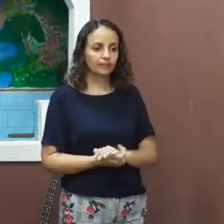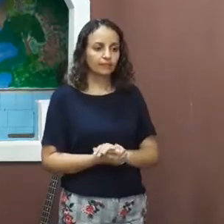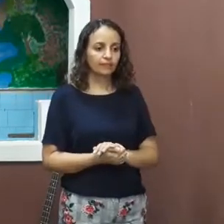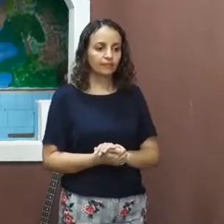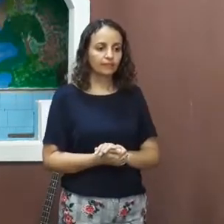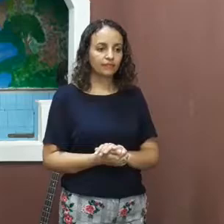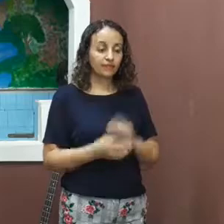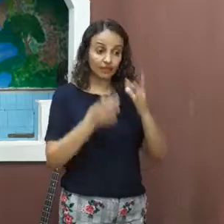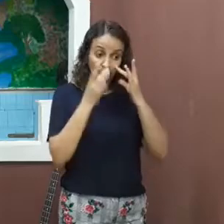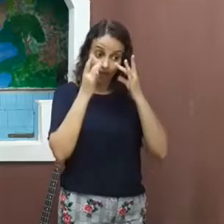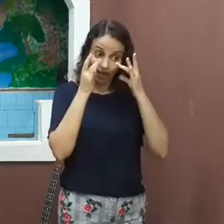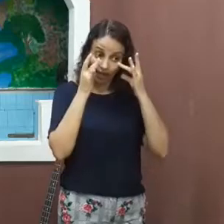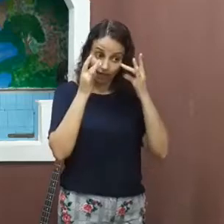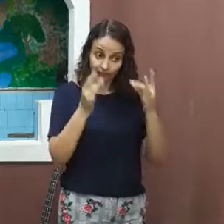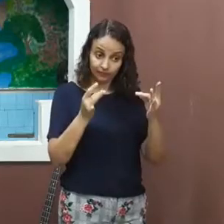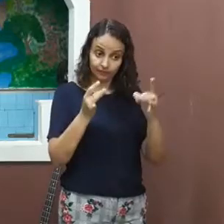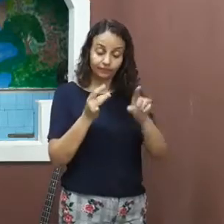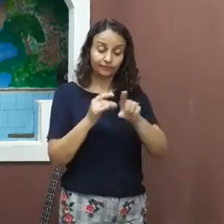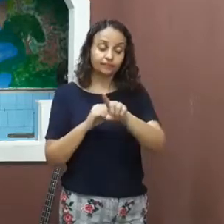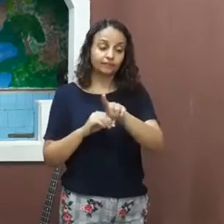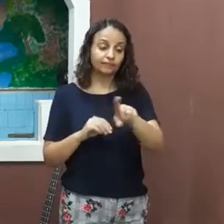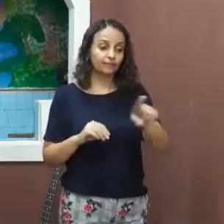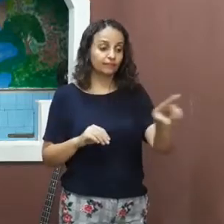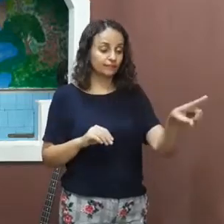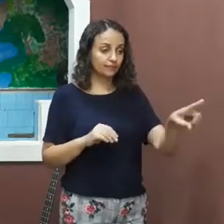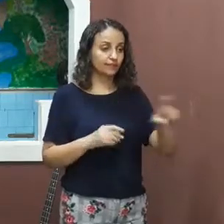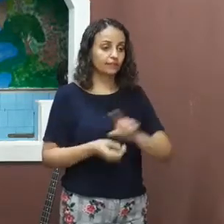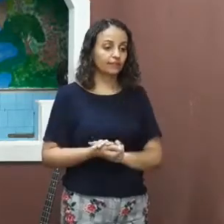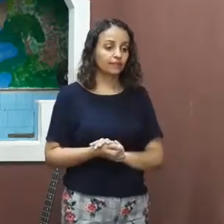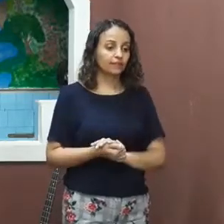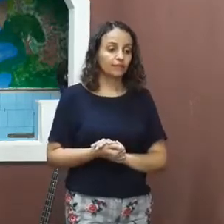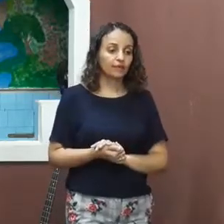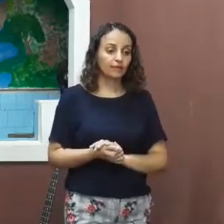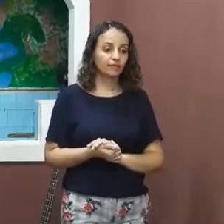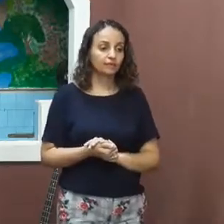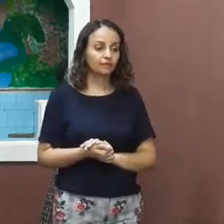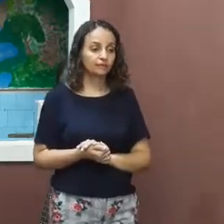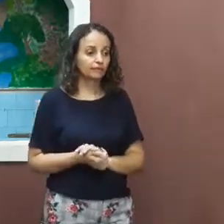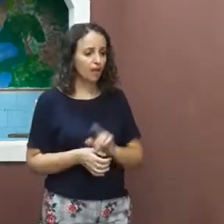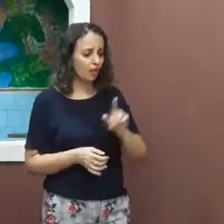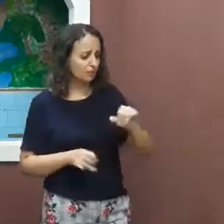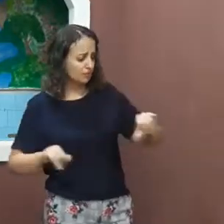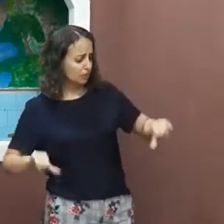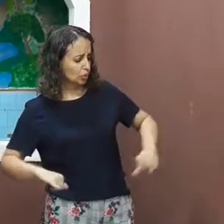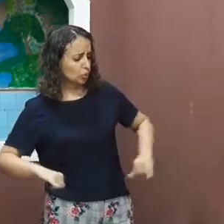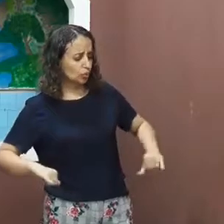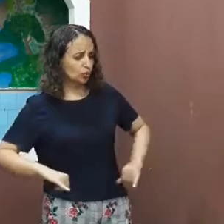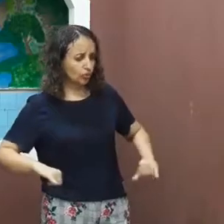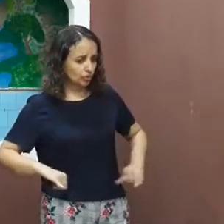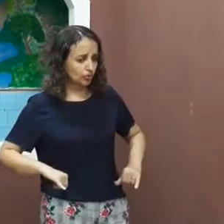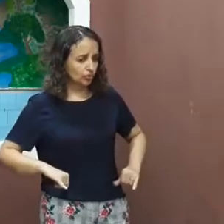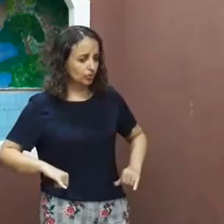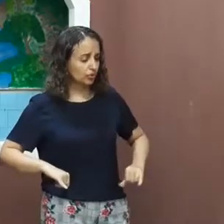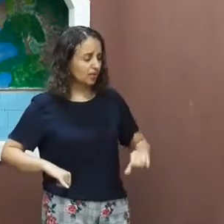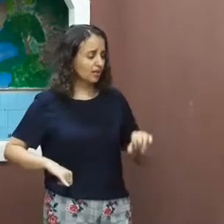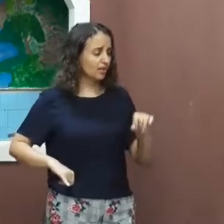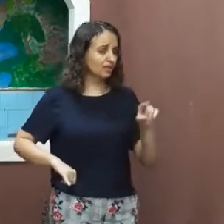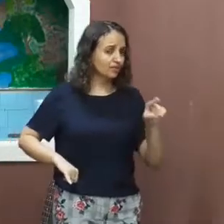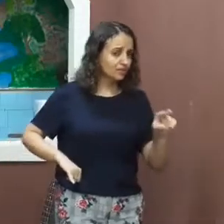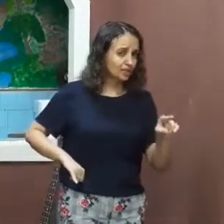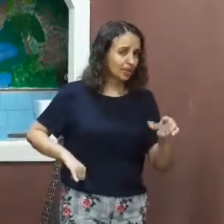Meu querido irmão, minha querida irmã, se você está sofrendo, se você